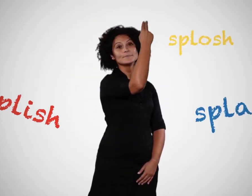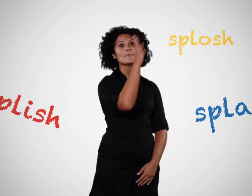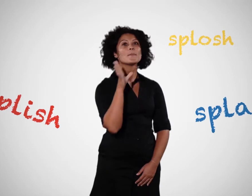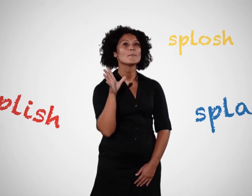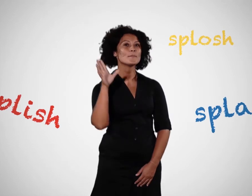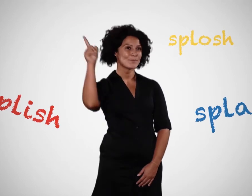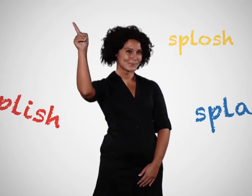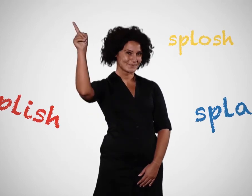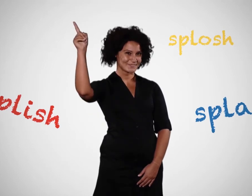Splash!